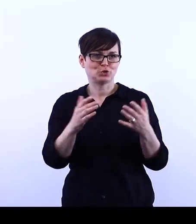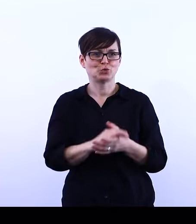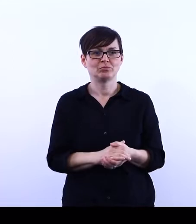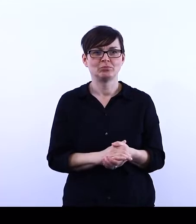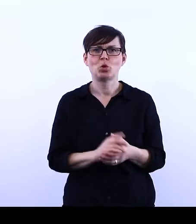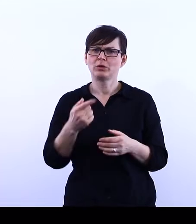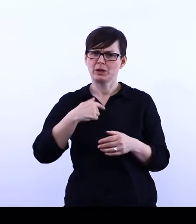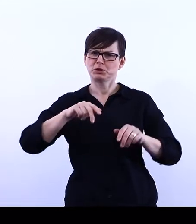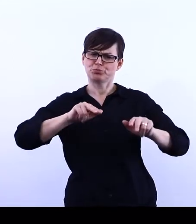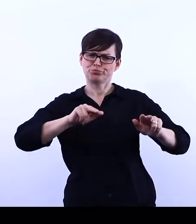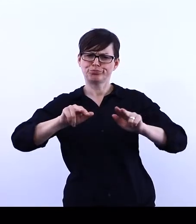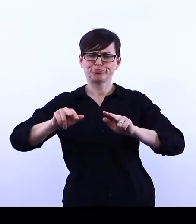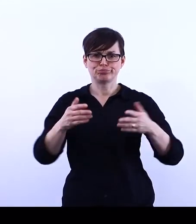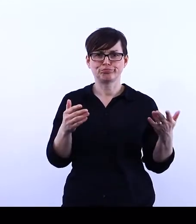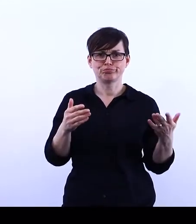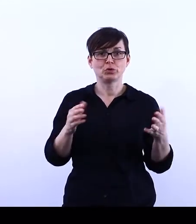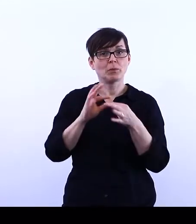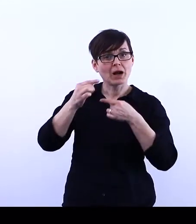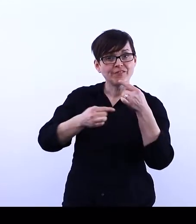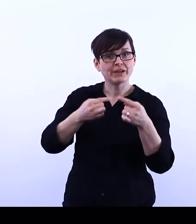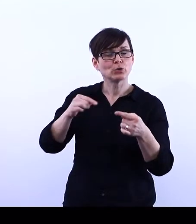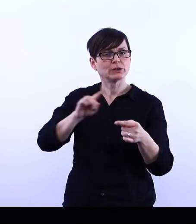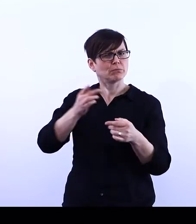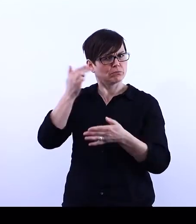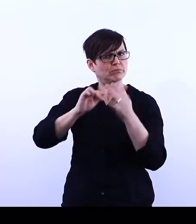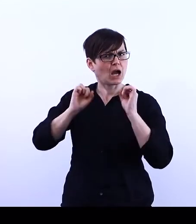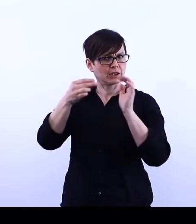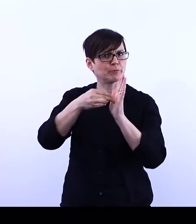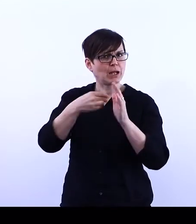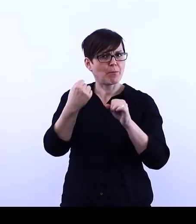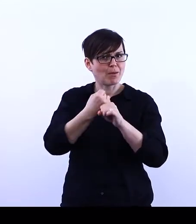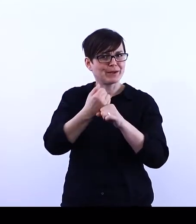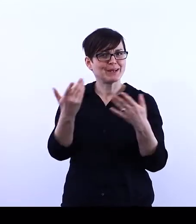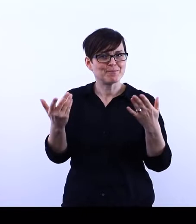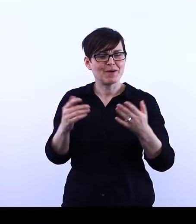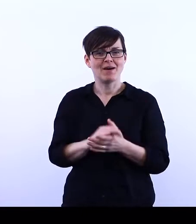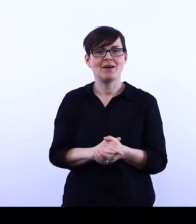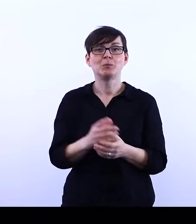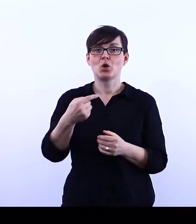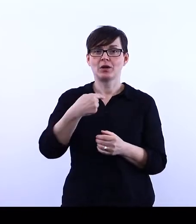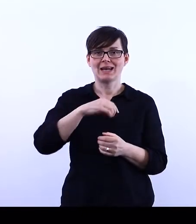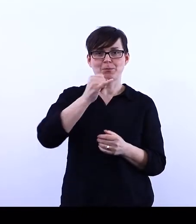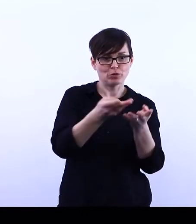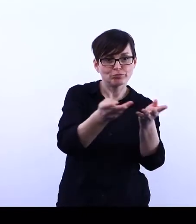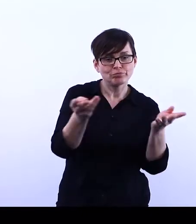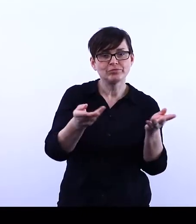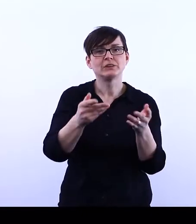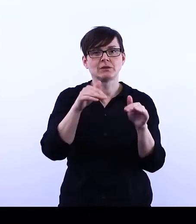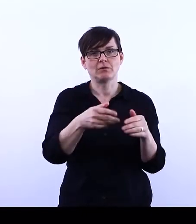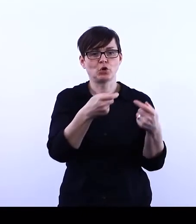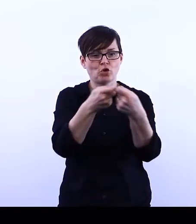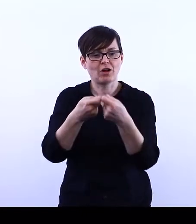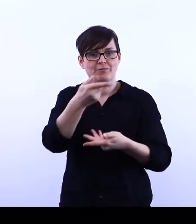zu koordinieren, habe bei der Entwicklung mitgewirkt und bin einfach im Austausch mit den Projekten, sodass ich jetzt ein paar